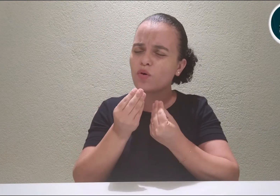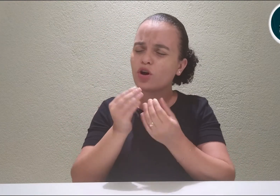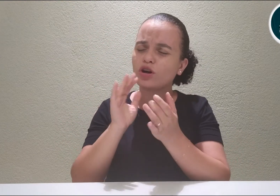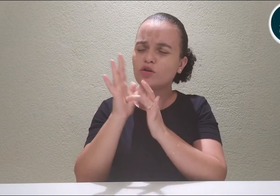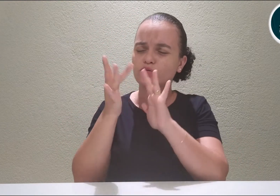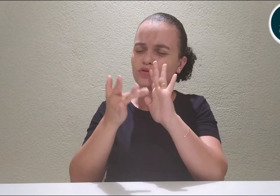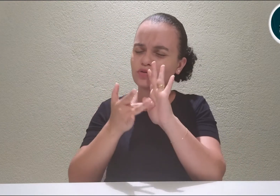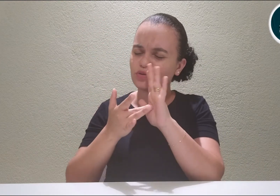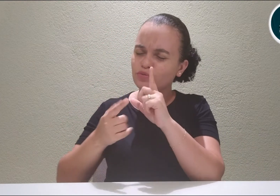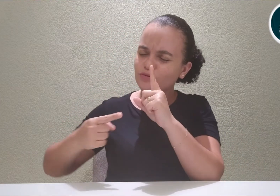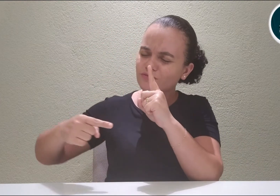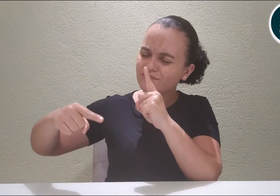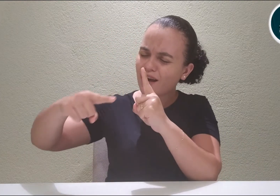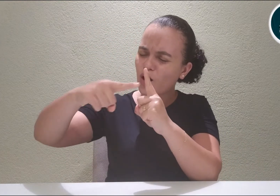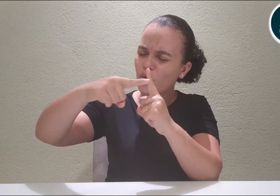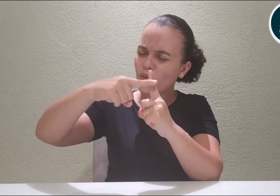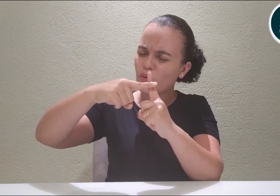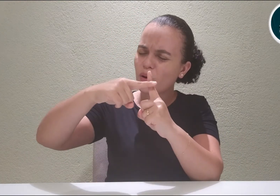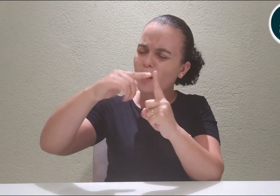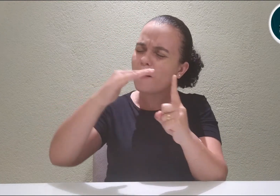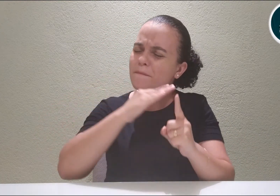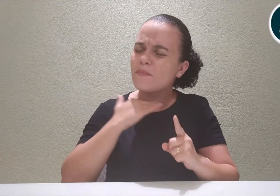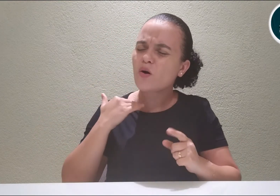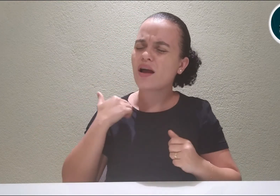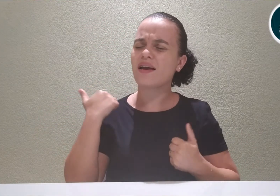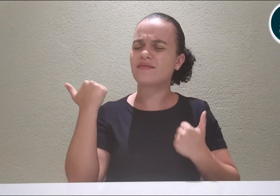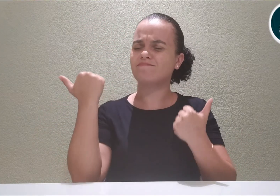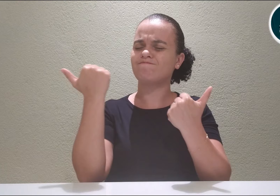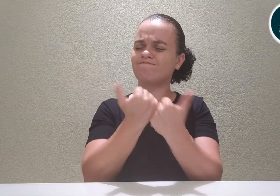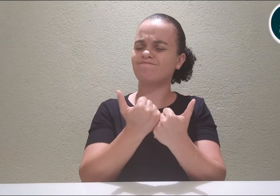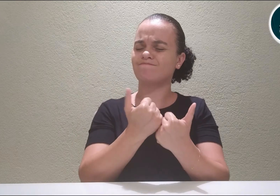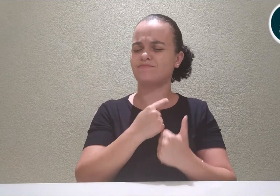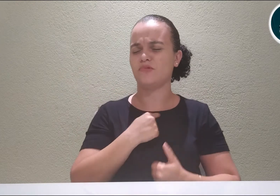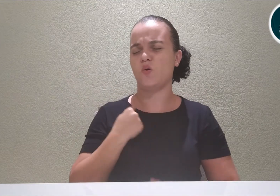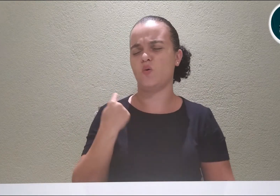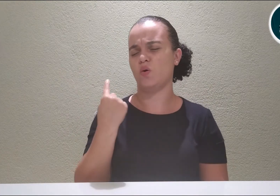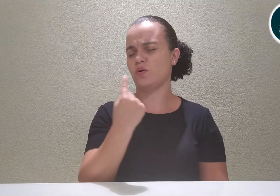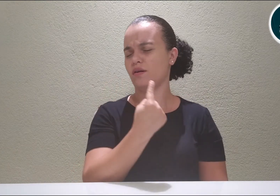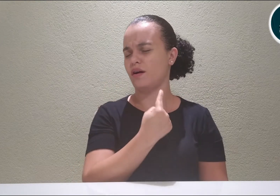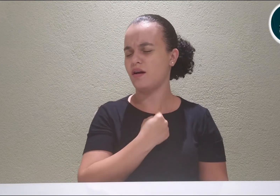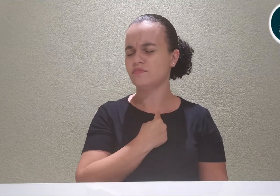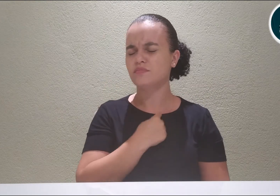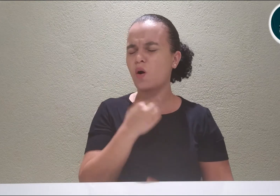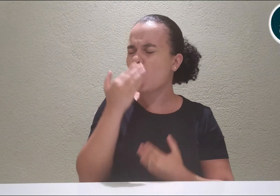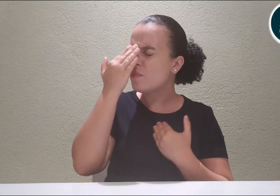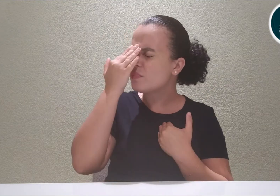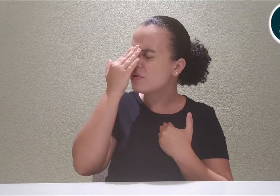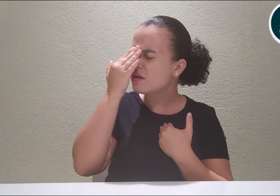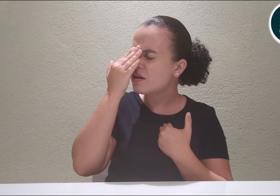demonstrado a nós por meio do sacrifício de Cristo na cruz em nosso favor.